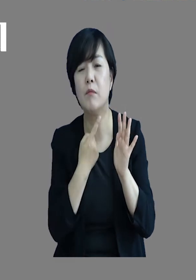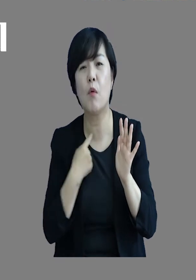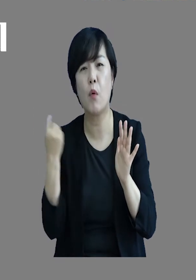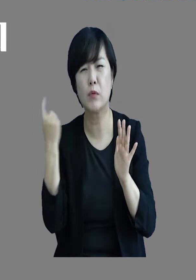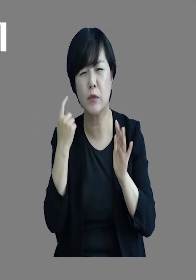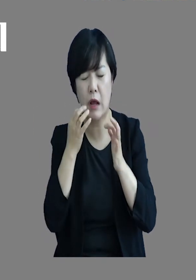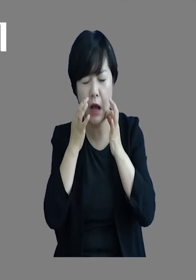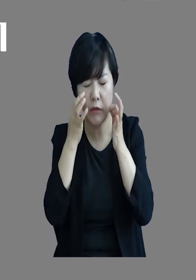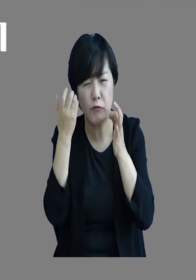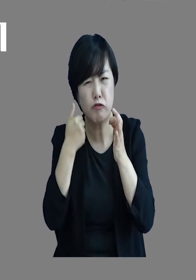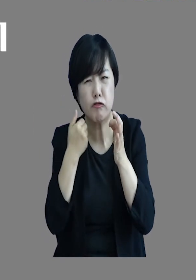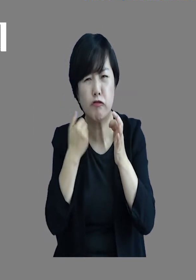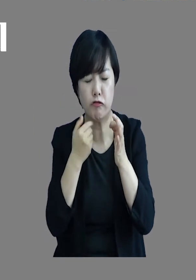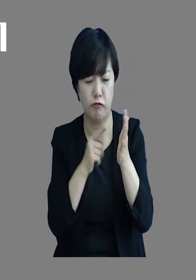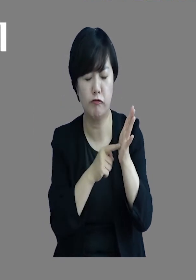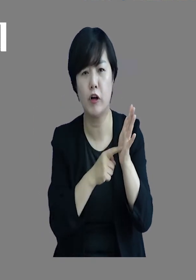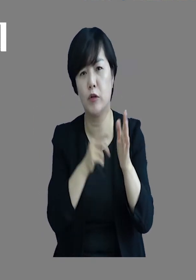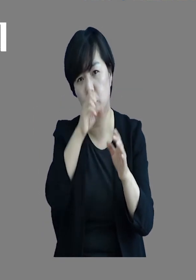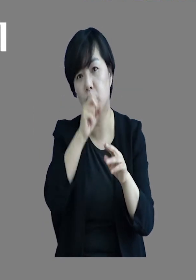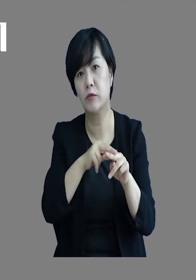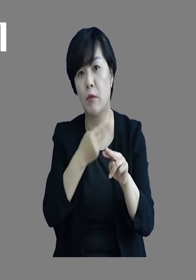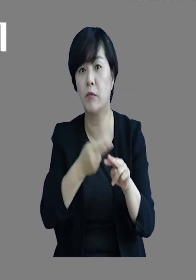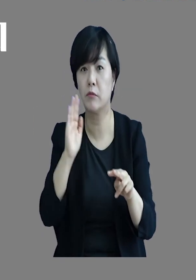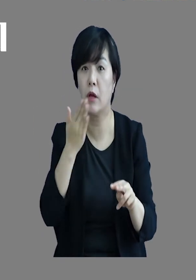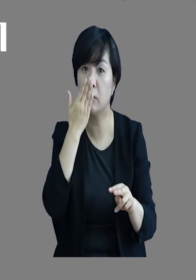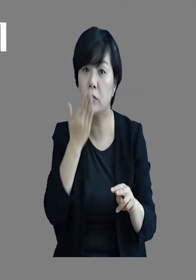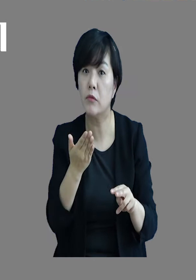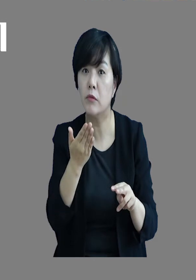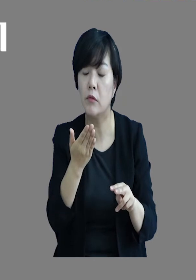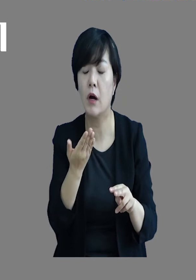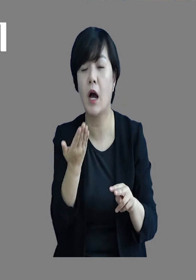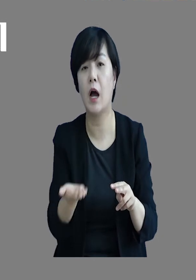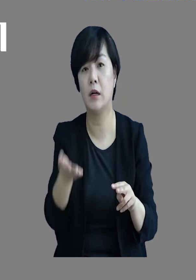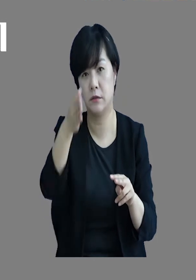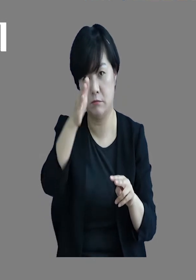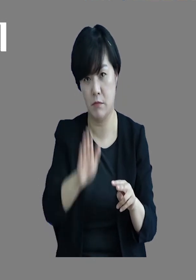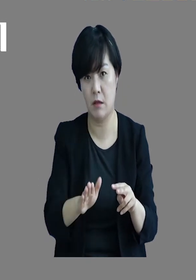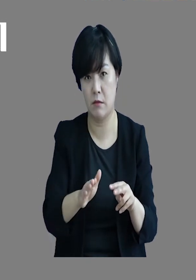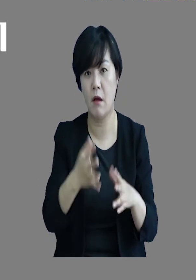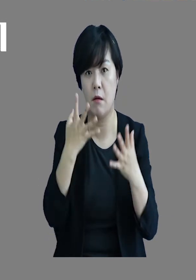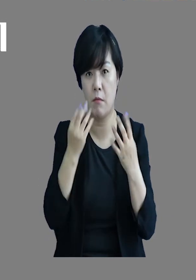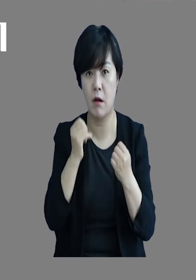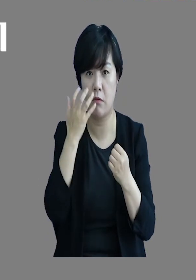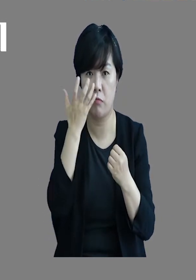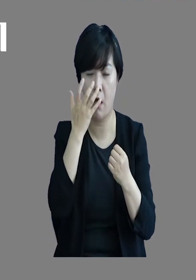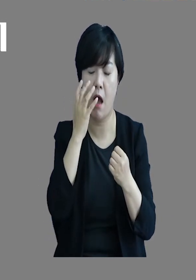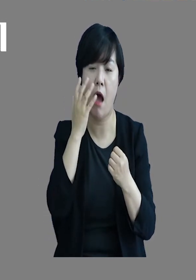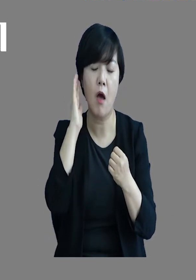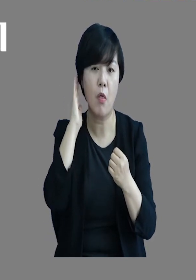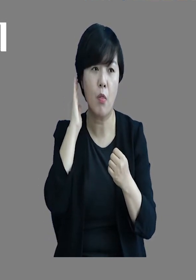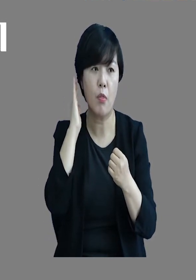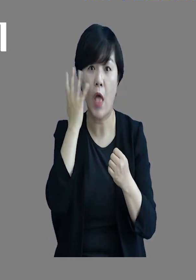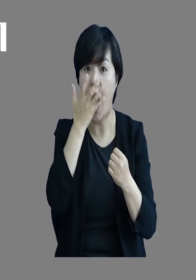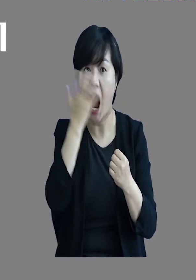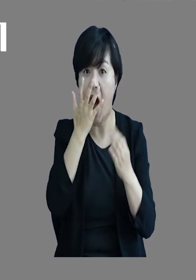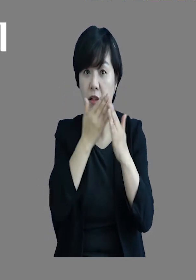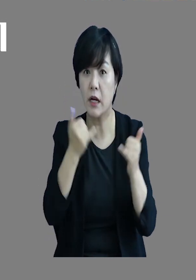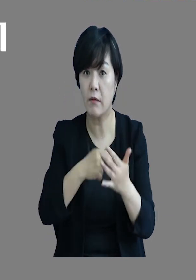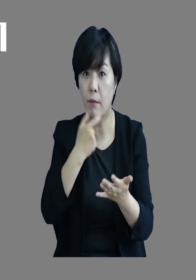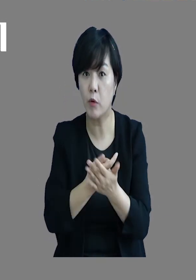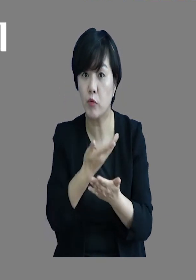목소리가 간절한 누군가에게는 좋은 선물이 될 수도 있겠죠. 하지만 많은 청인들에게 감동을 준